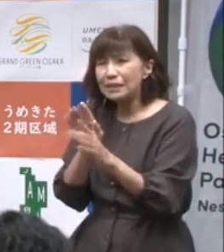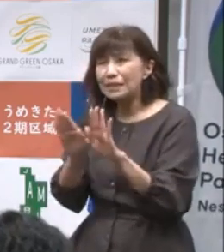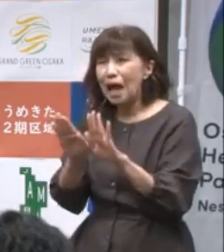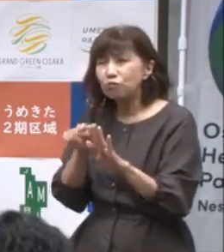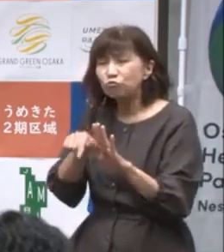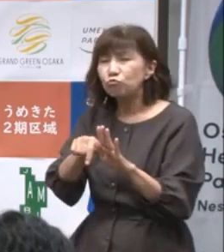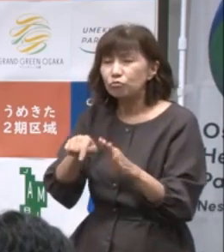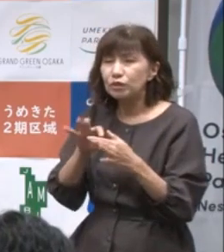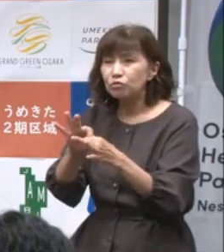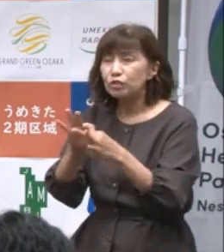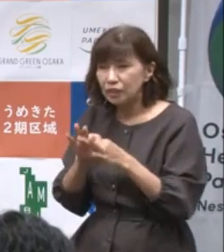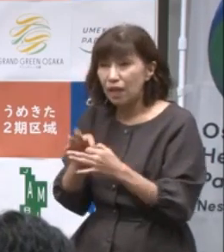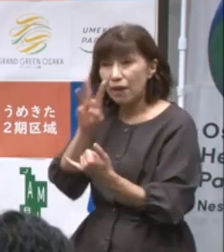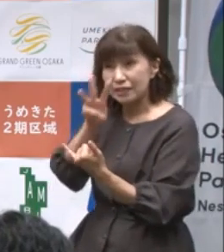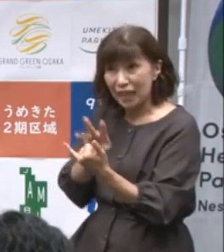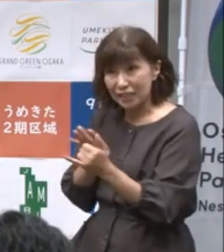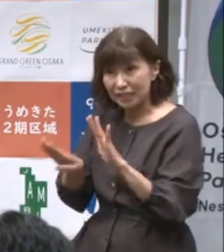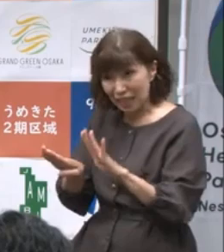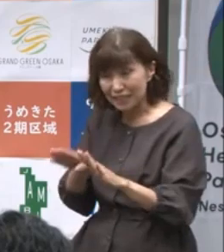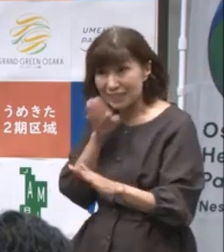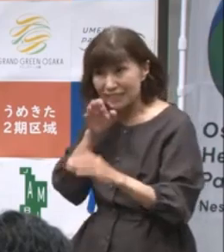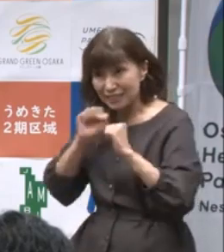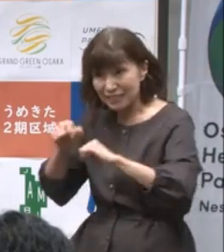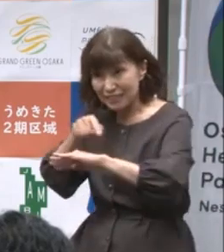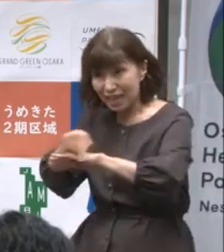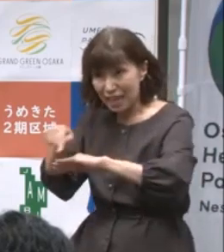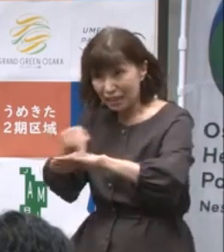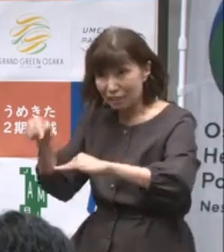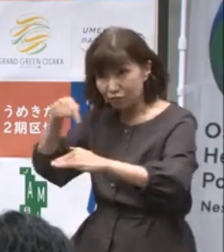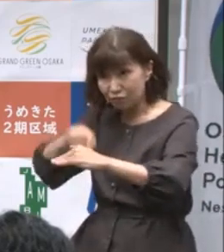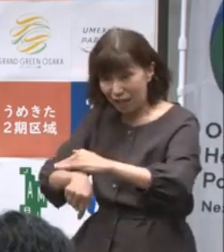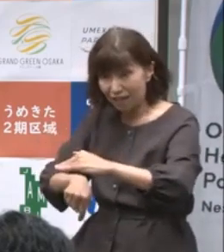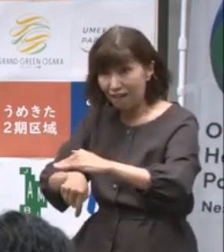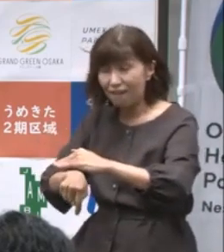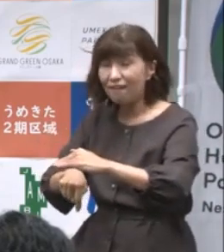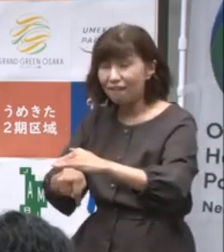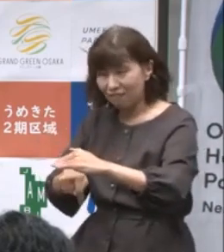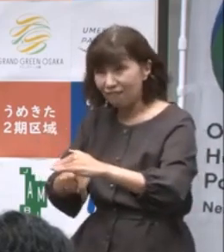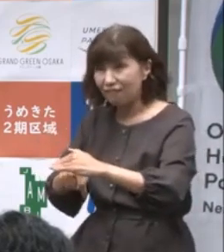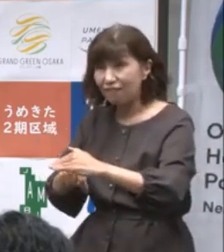画でおいて、今定めている最中です。